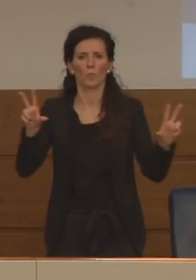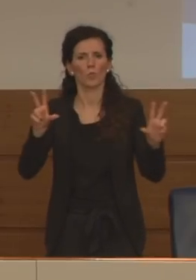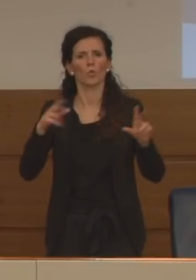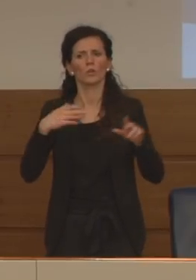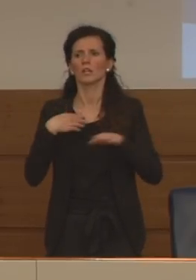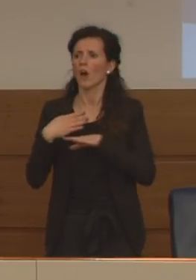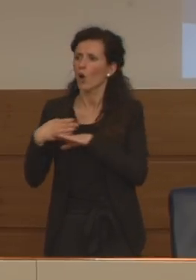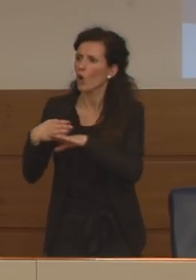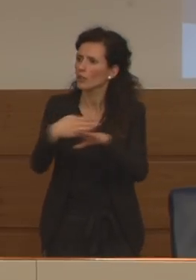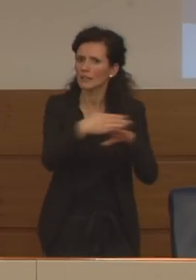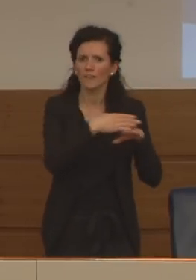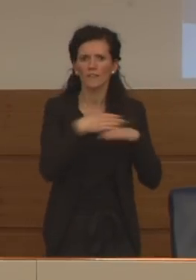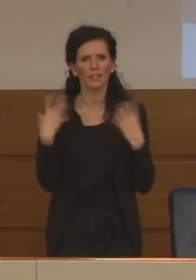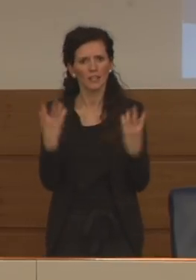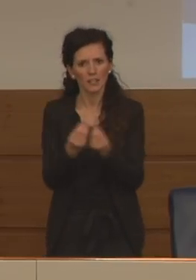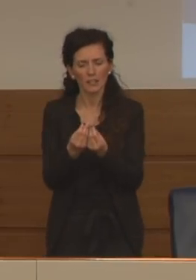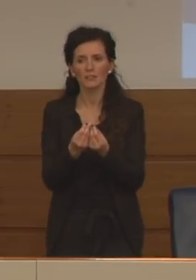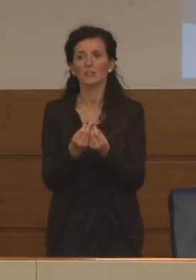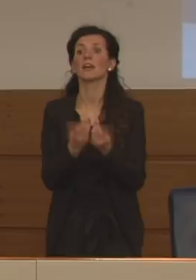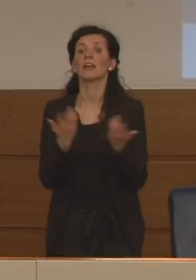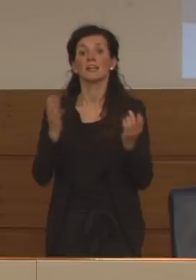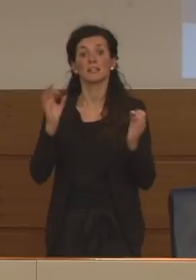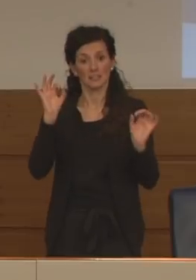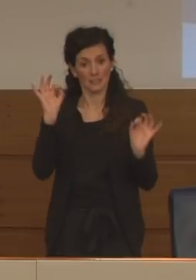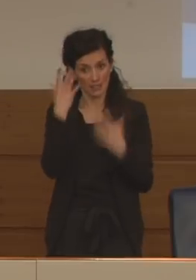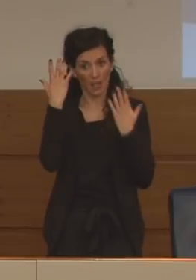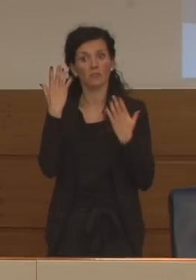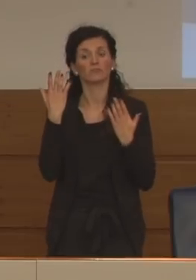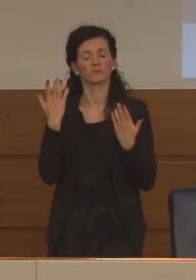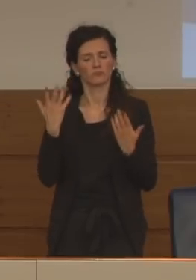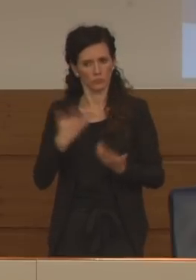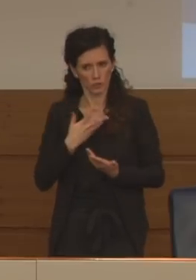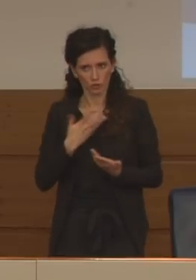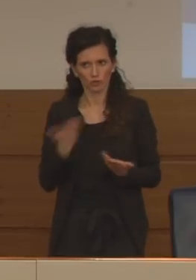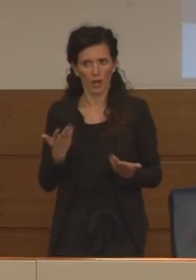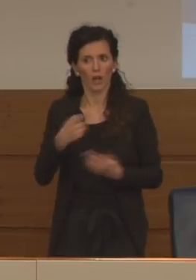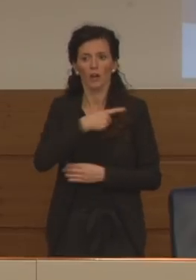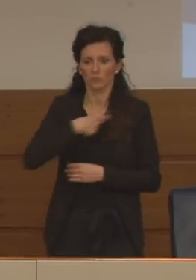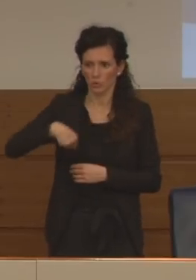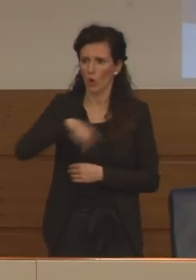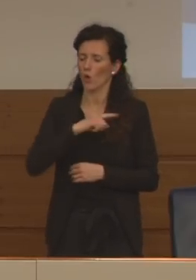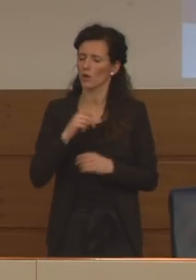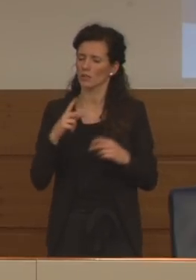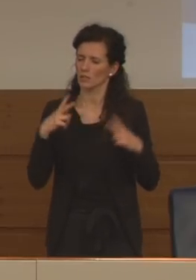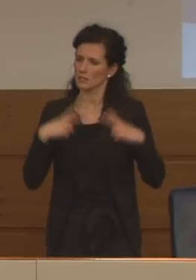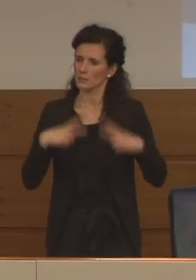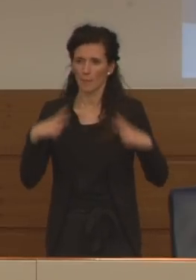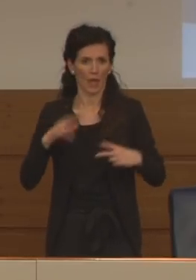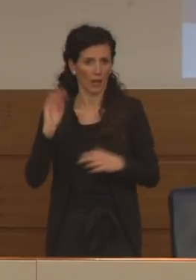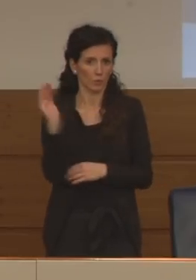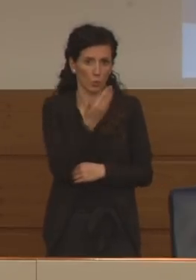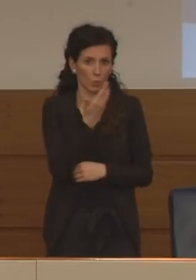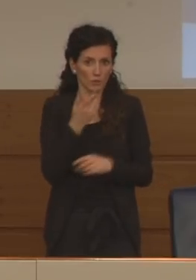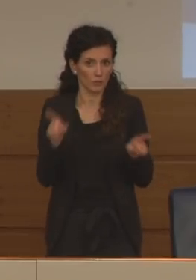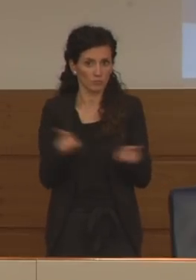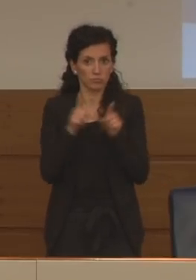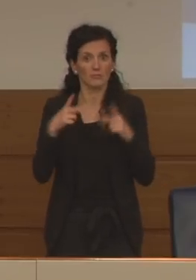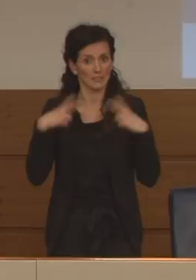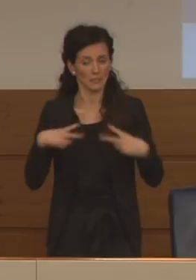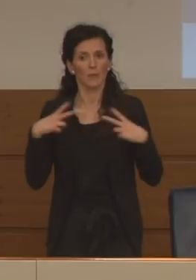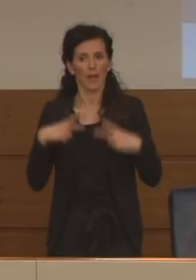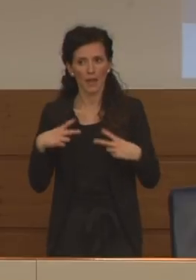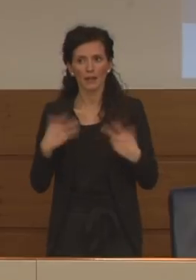condividerlo ma anche qualora ci fossero e tutti lo spi chiamo questo voglio dire da subito